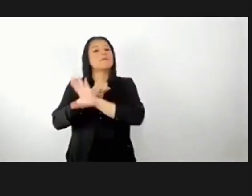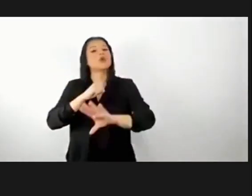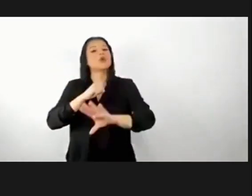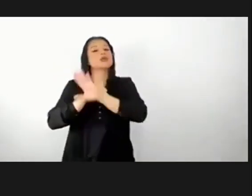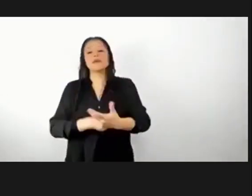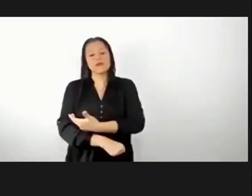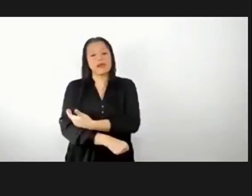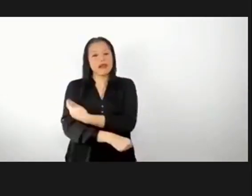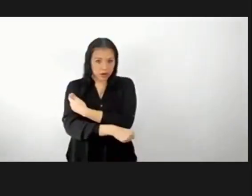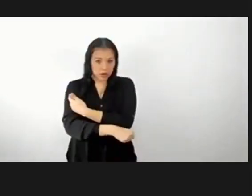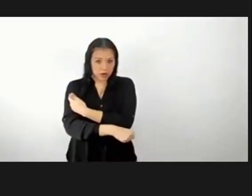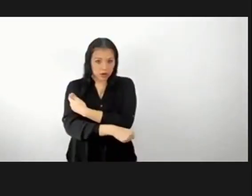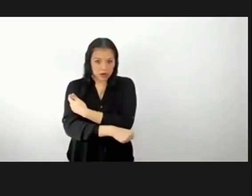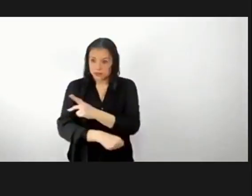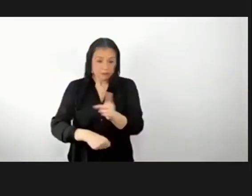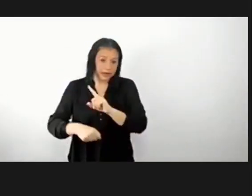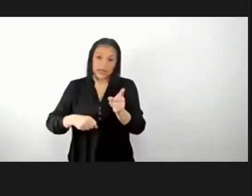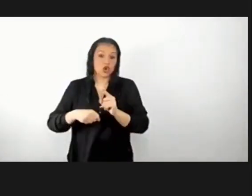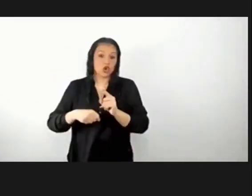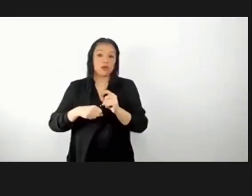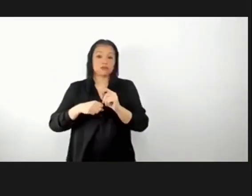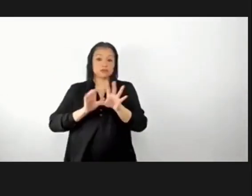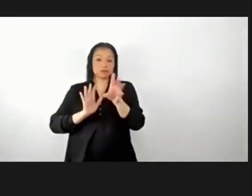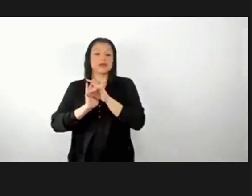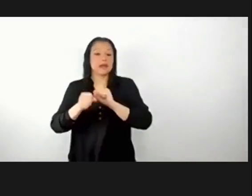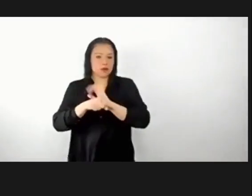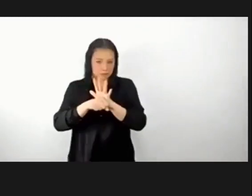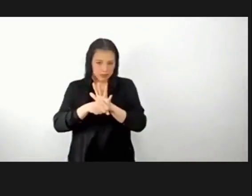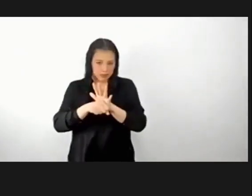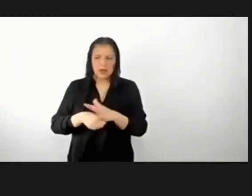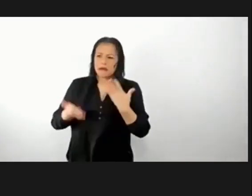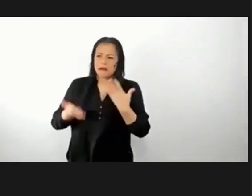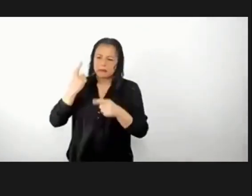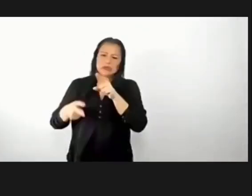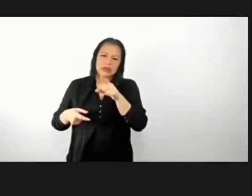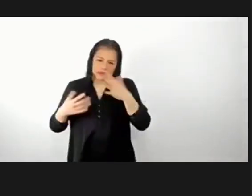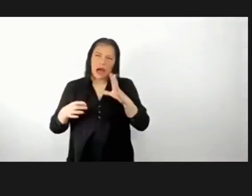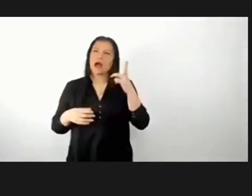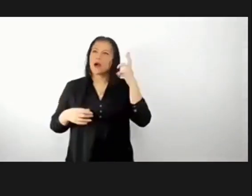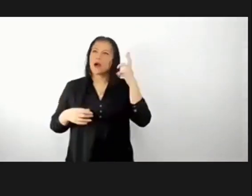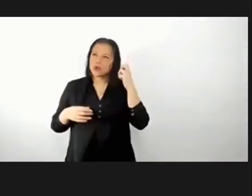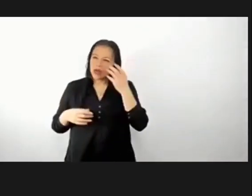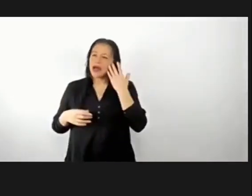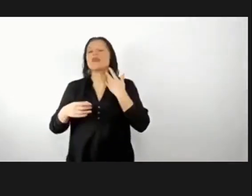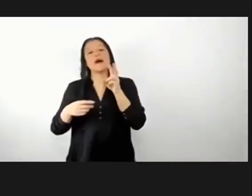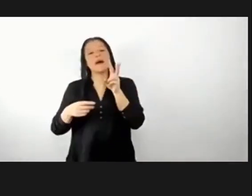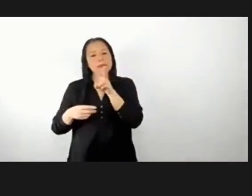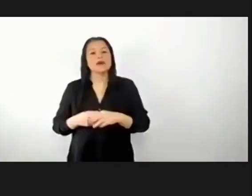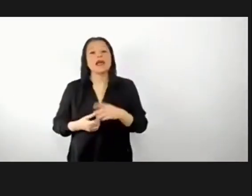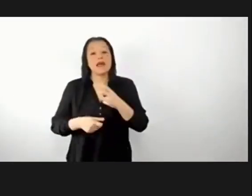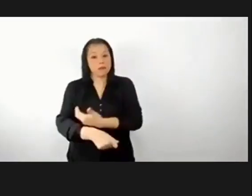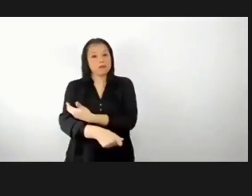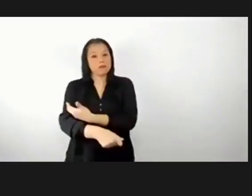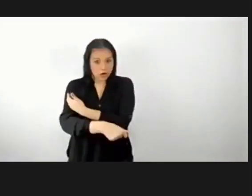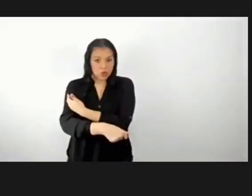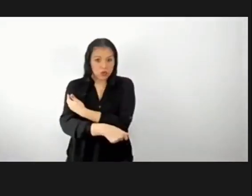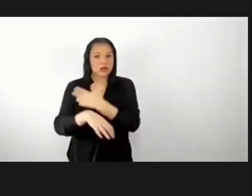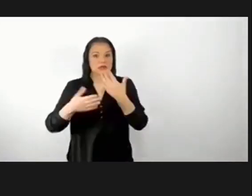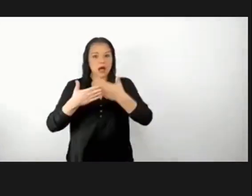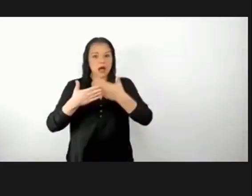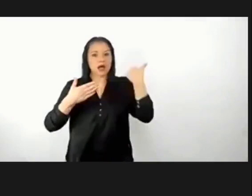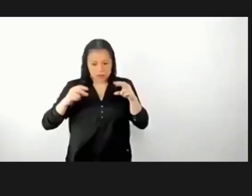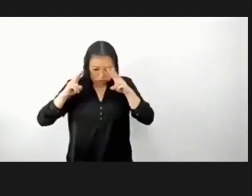las vacunas contra el coronavirus. Ya ustedes deben haber escuchado que las vacunas se han